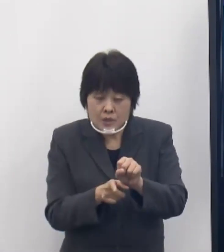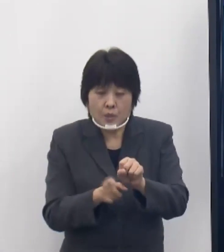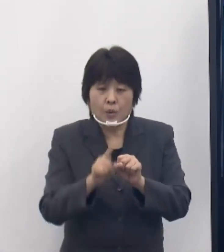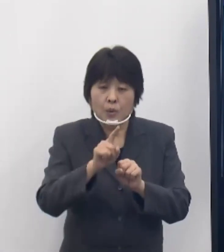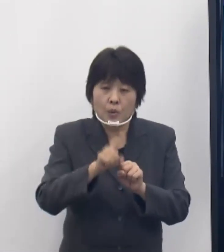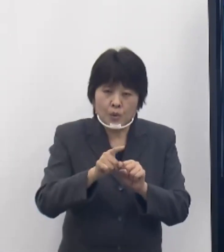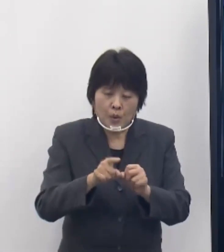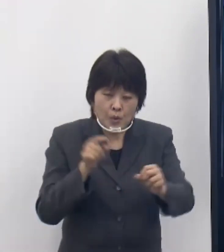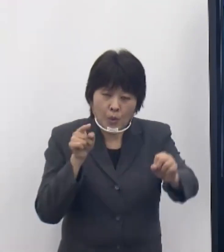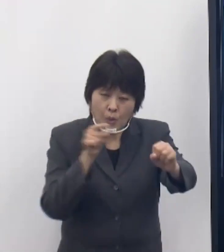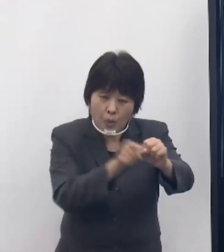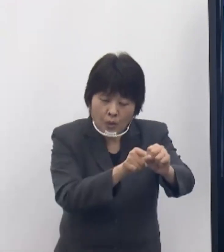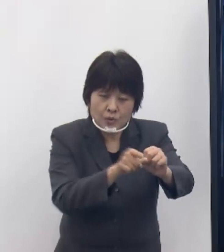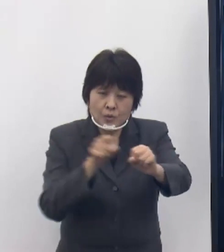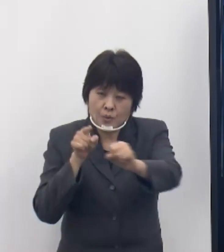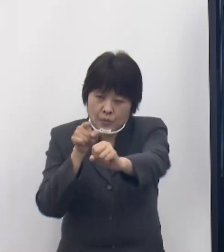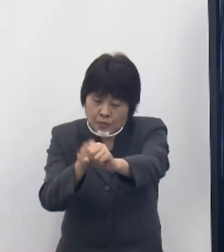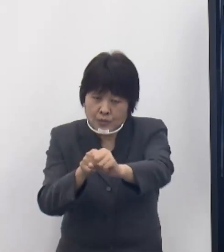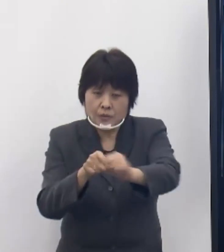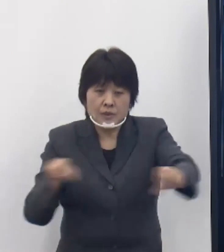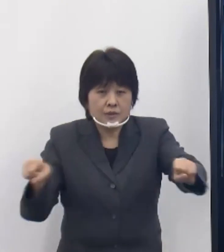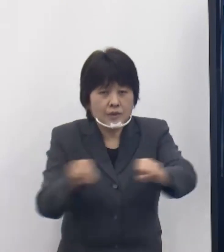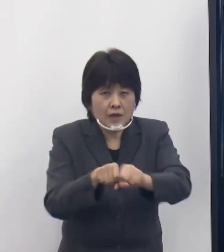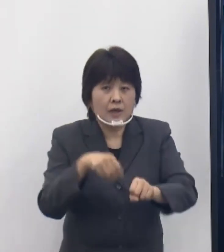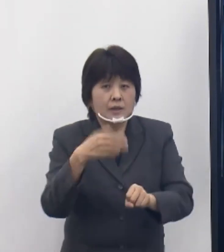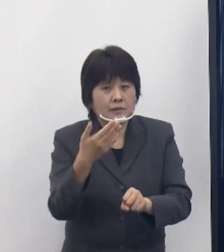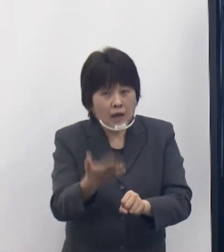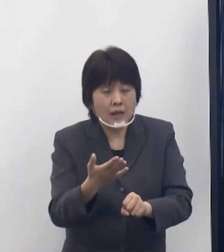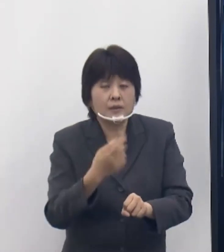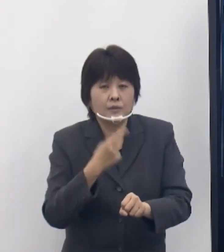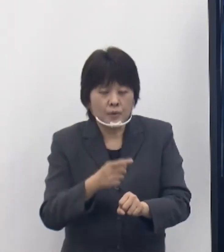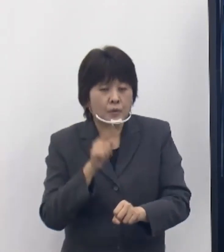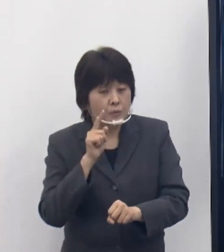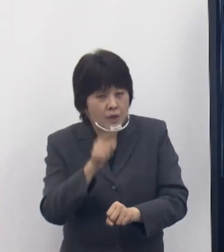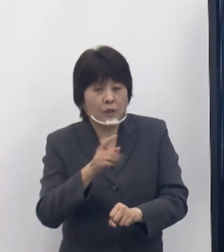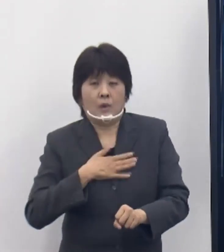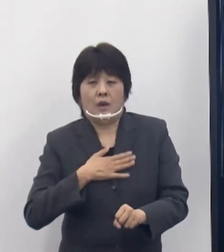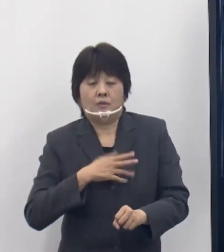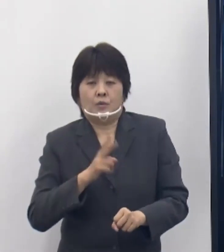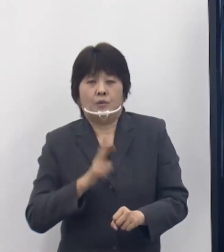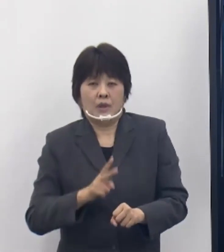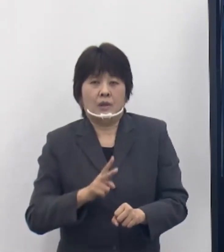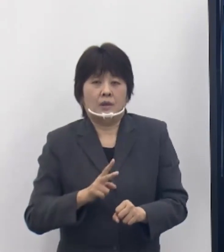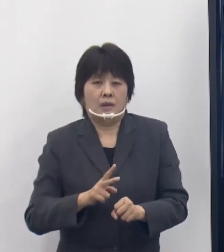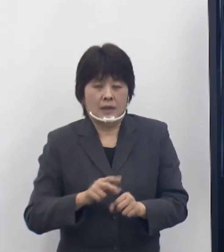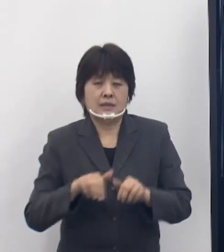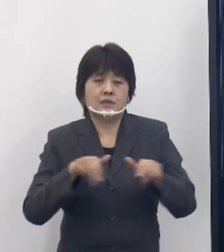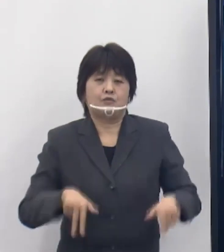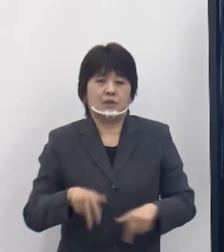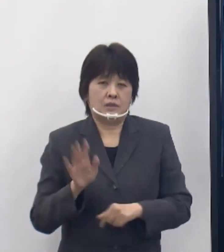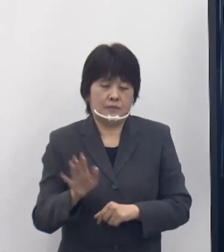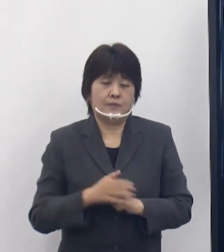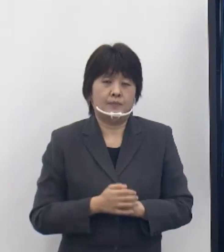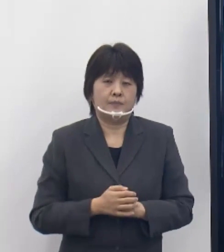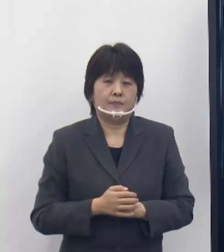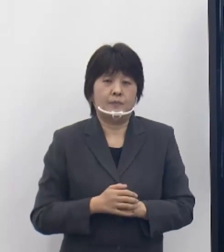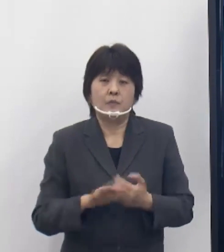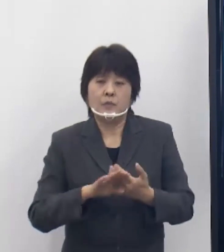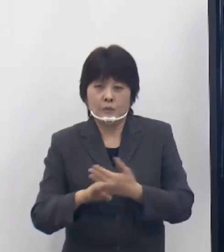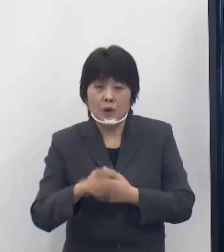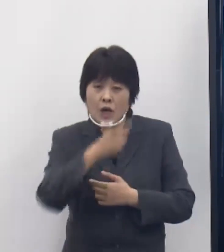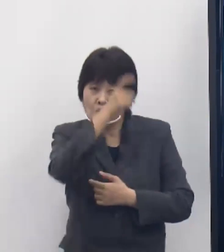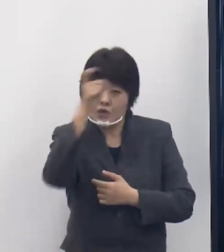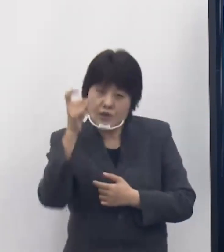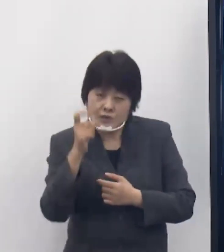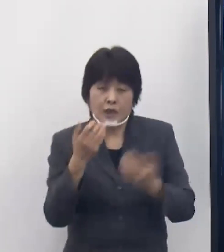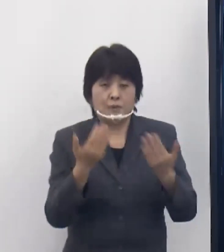のゴールにつながっているかということを一目で理解ができるようになります。これ以外にもクイズ